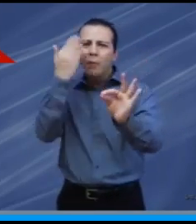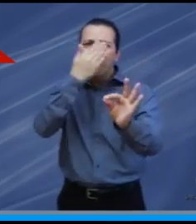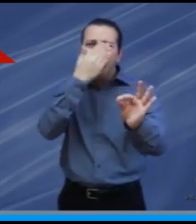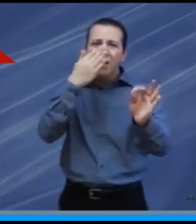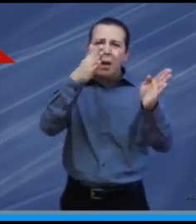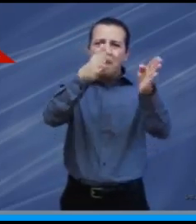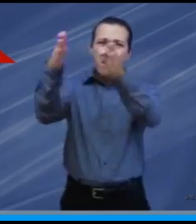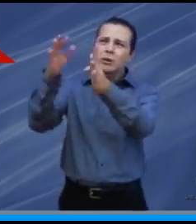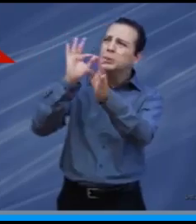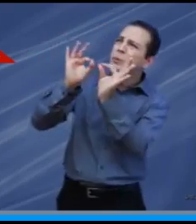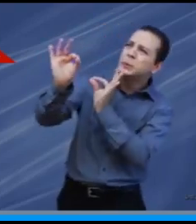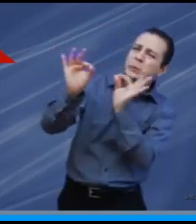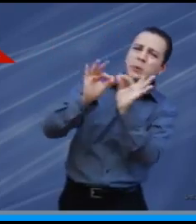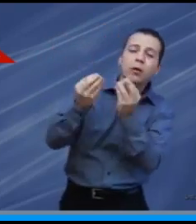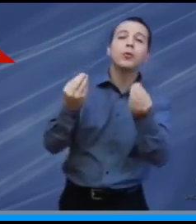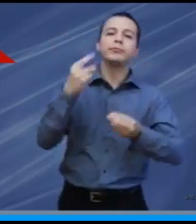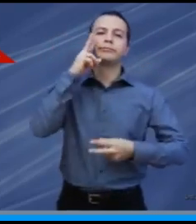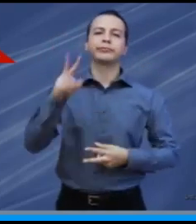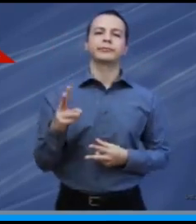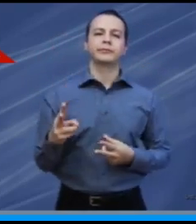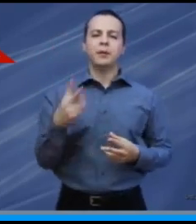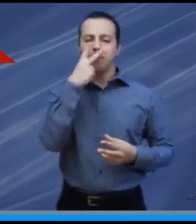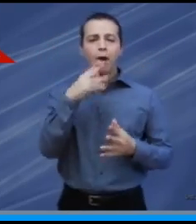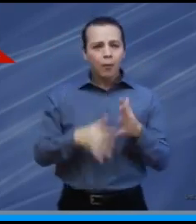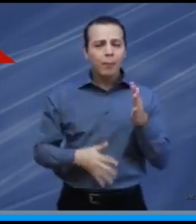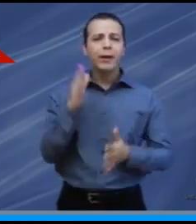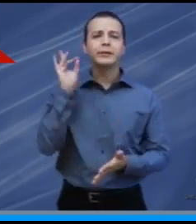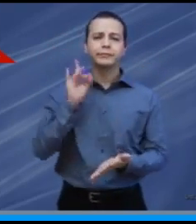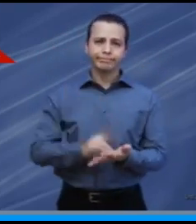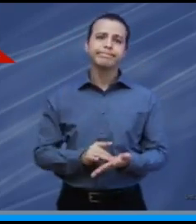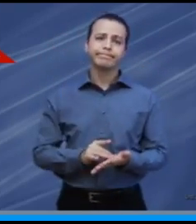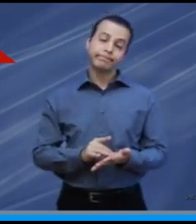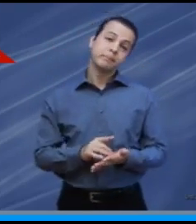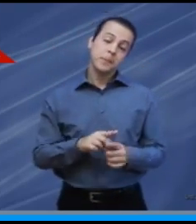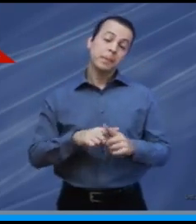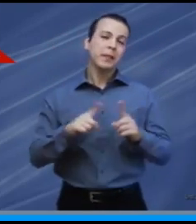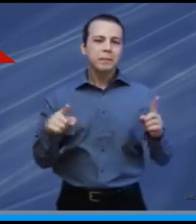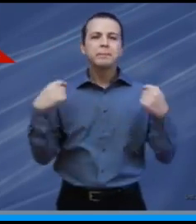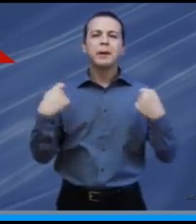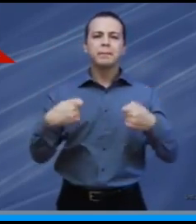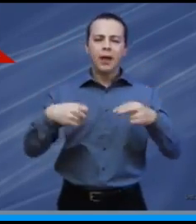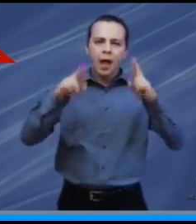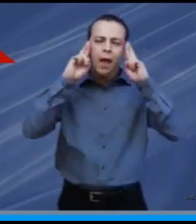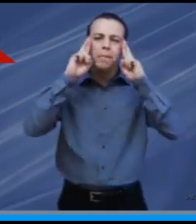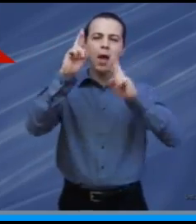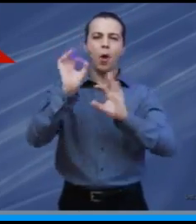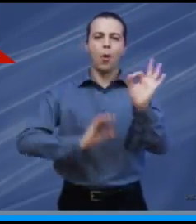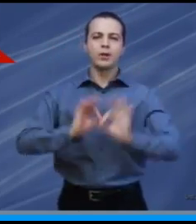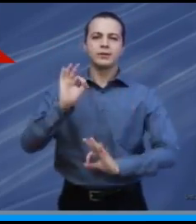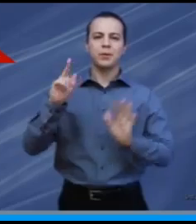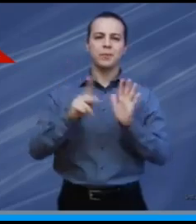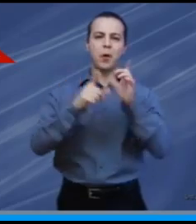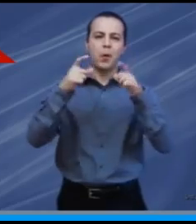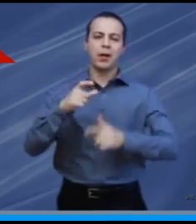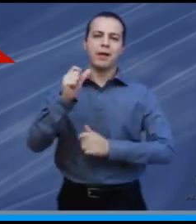acaba não enxergando nada. Então é complexa essa questão. Sim, mas aí também tem que haver o respeito da organização onde você